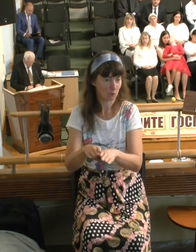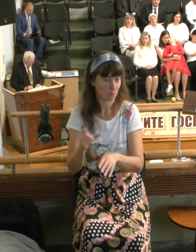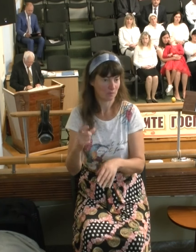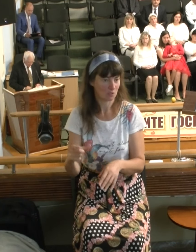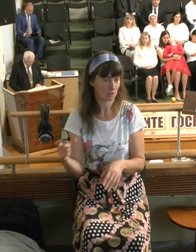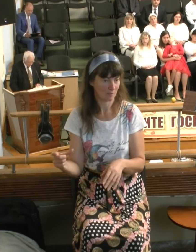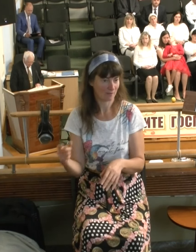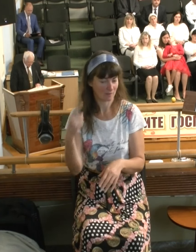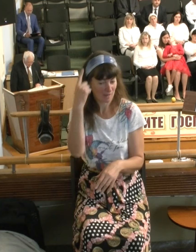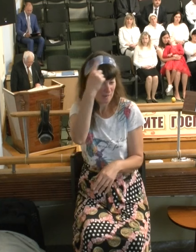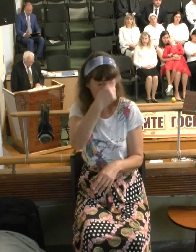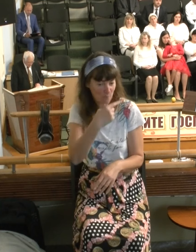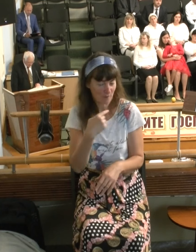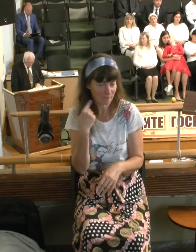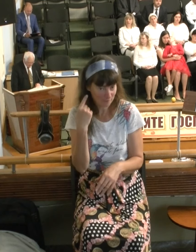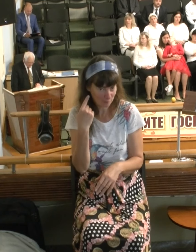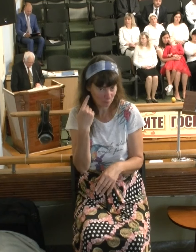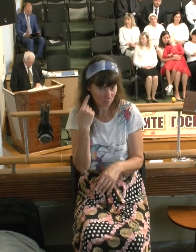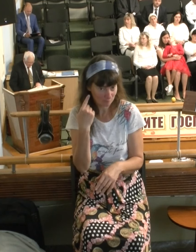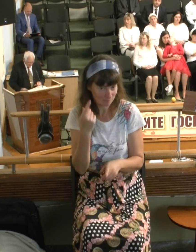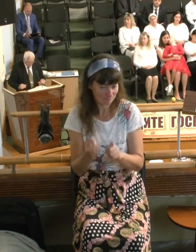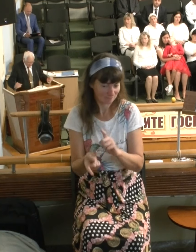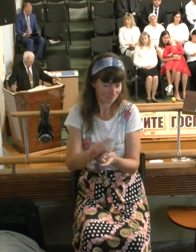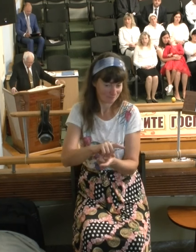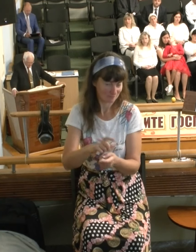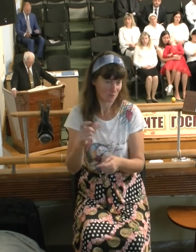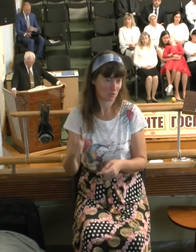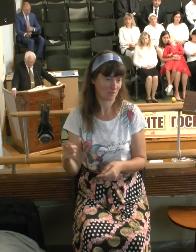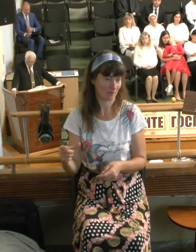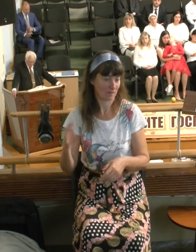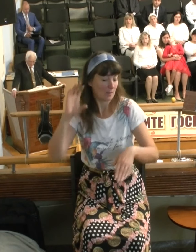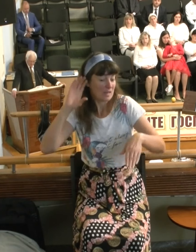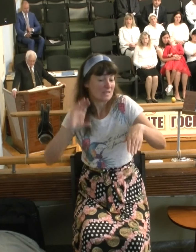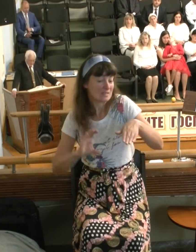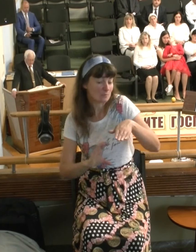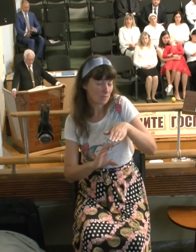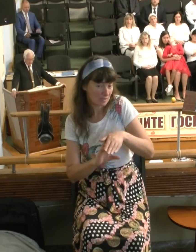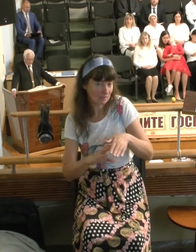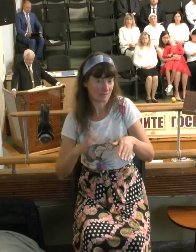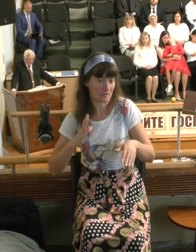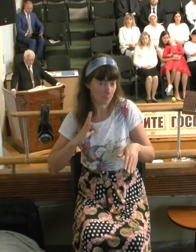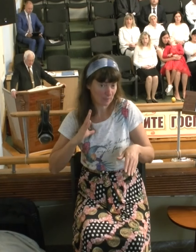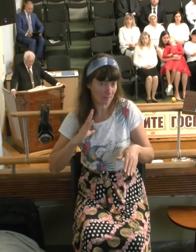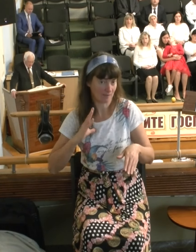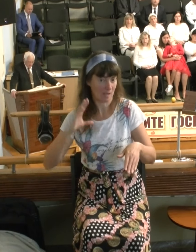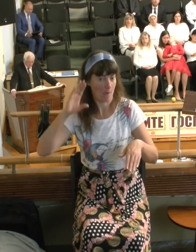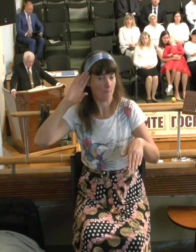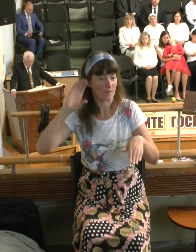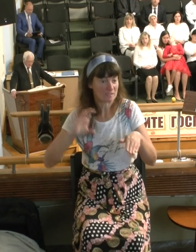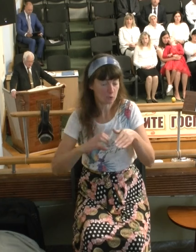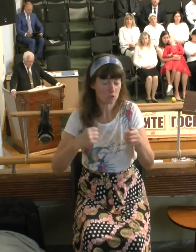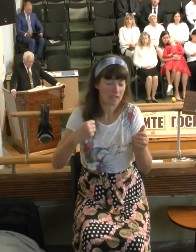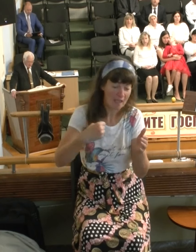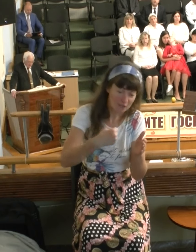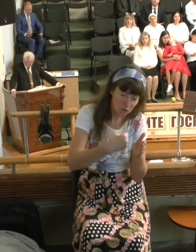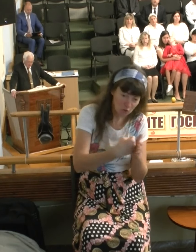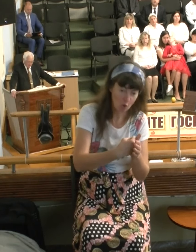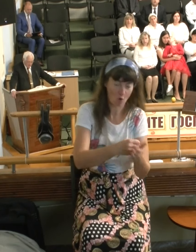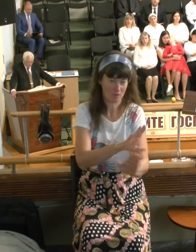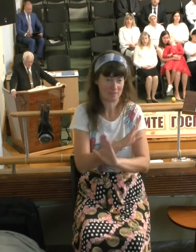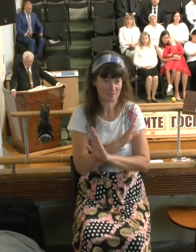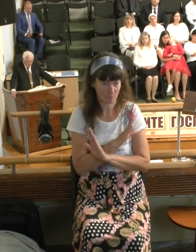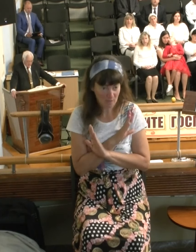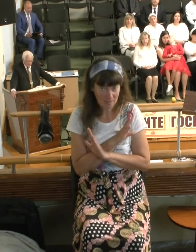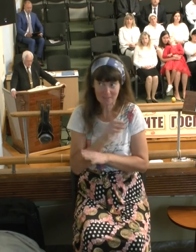виду стал как человек. Смирил себя, был послушным, даже до смерти и смерти